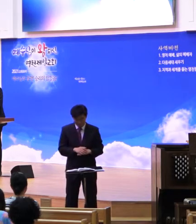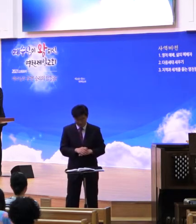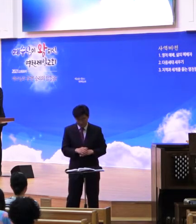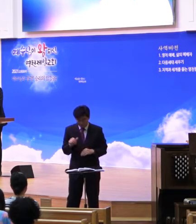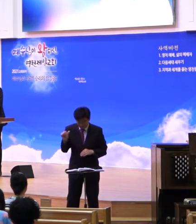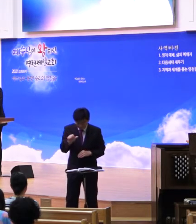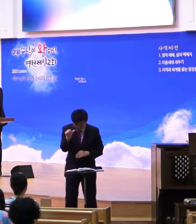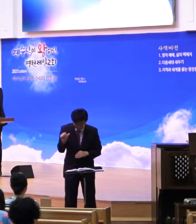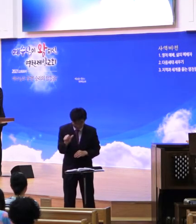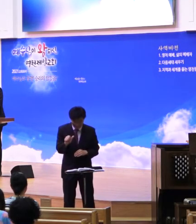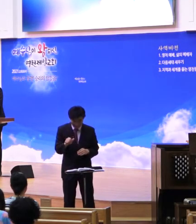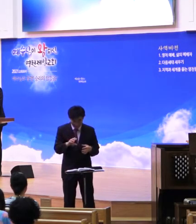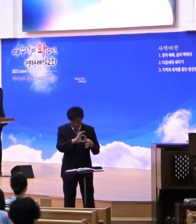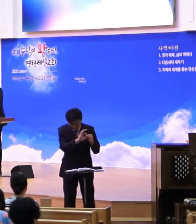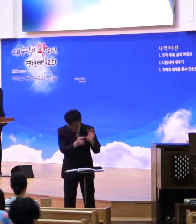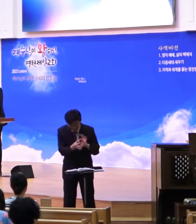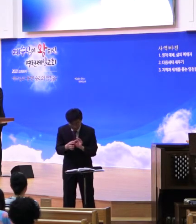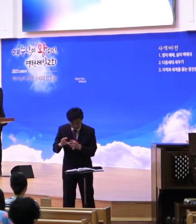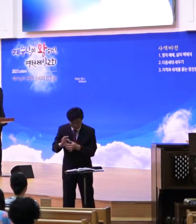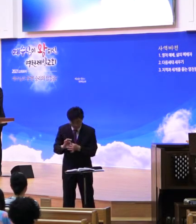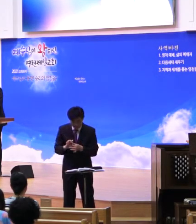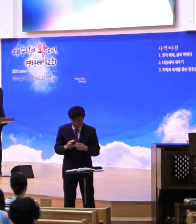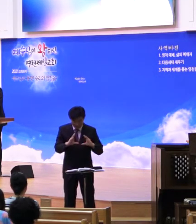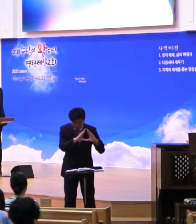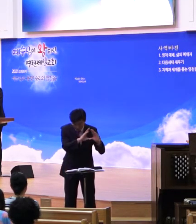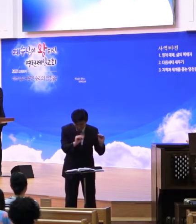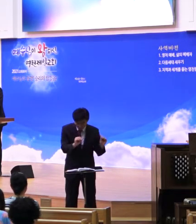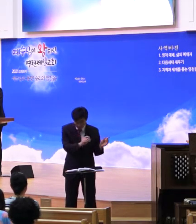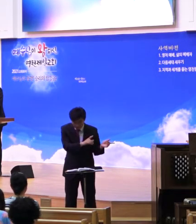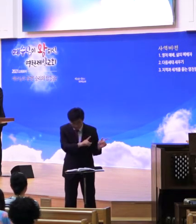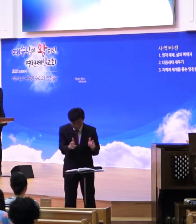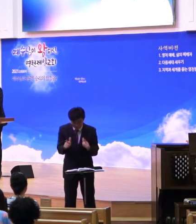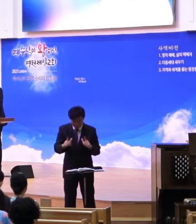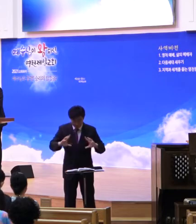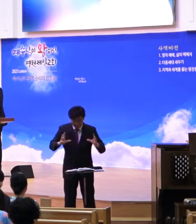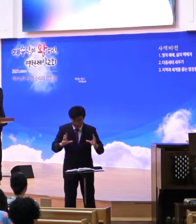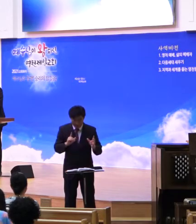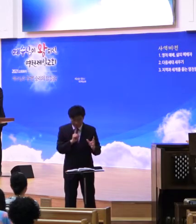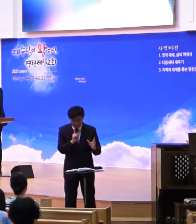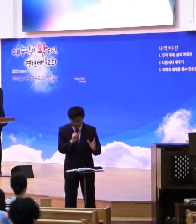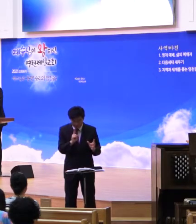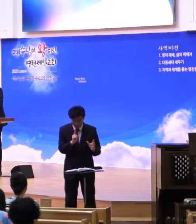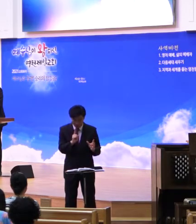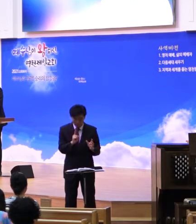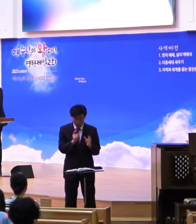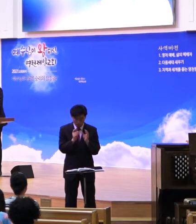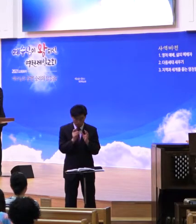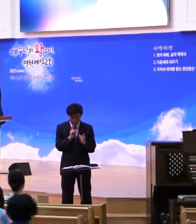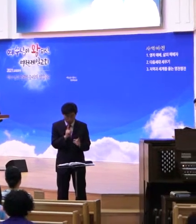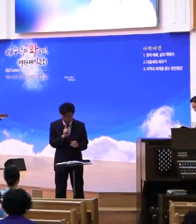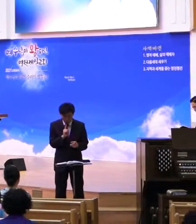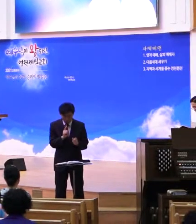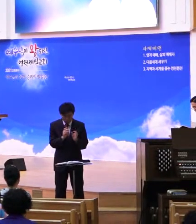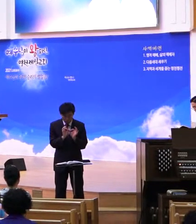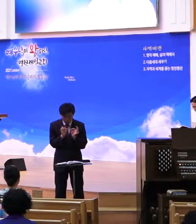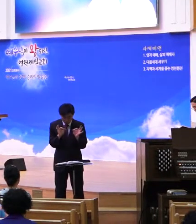아시아, 부르기아와 밤빌리아, 애국과 및 구레네에 가까운 리비아 여러 지방에 사는